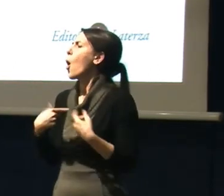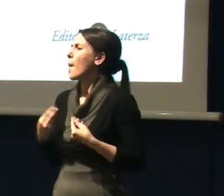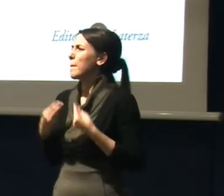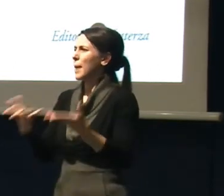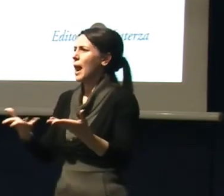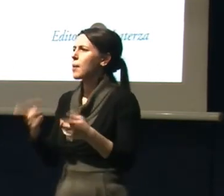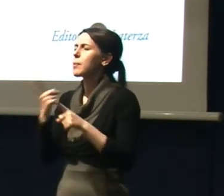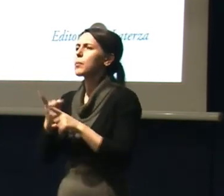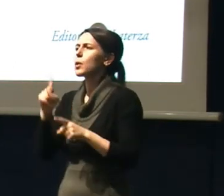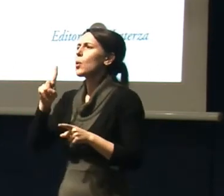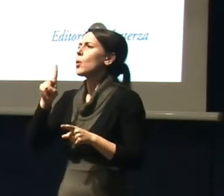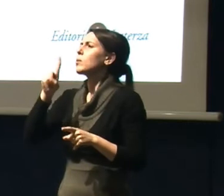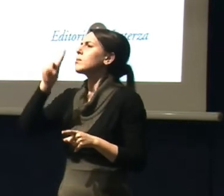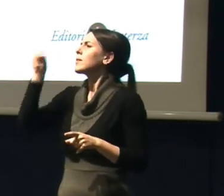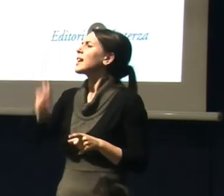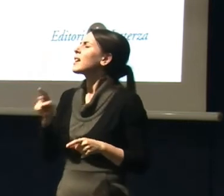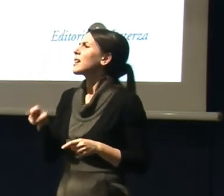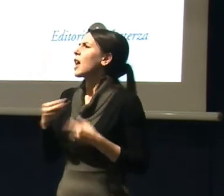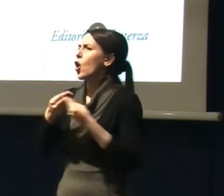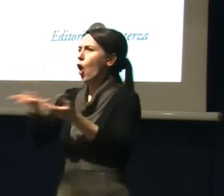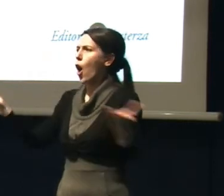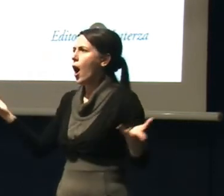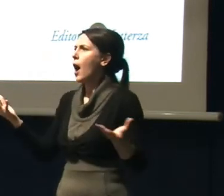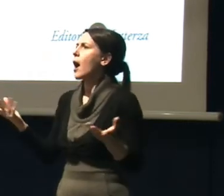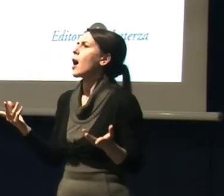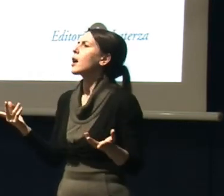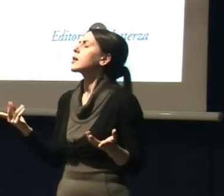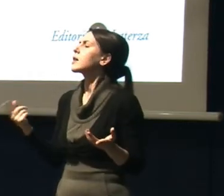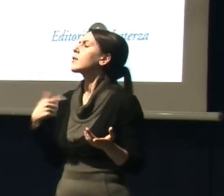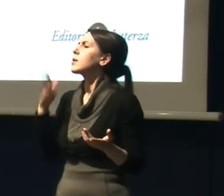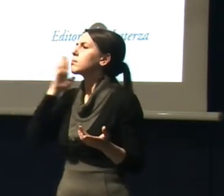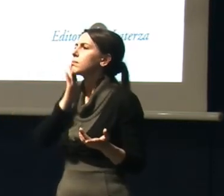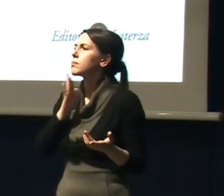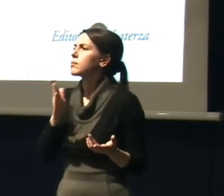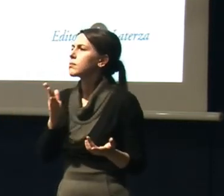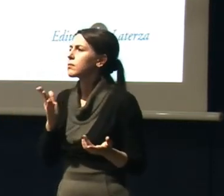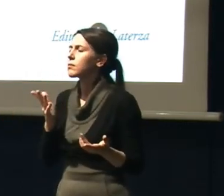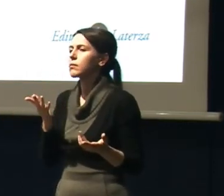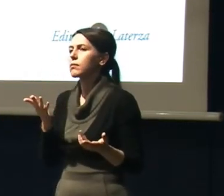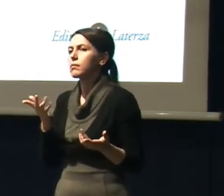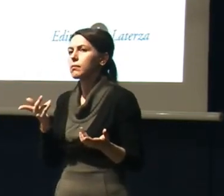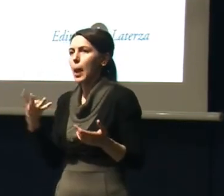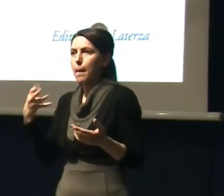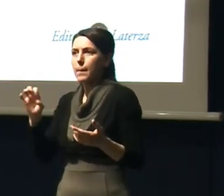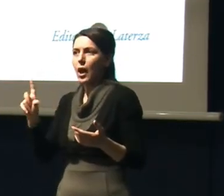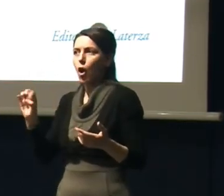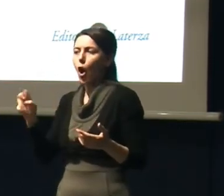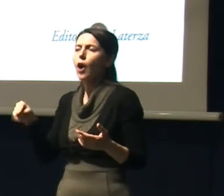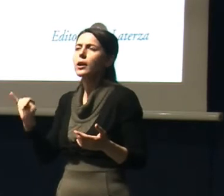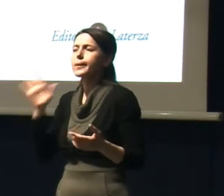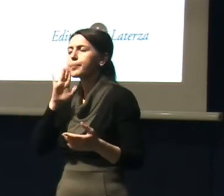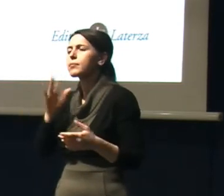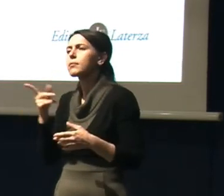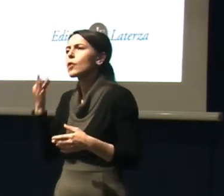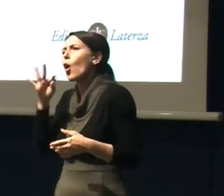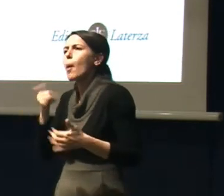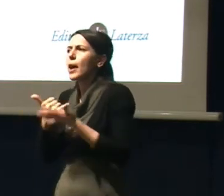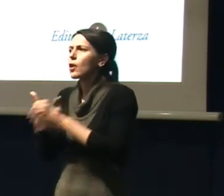interrogativi con cui vi lascio e chiedo a vittorio meloni di e trarre le fila e di fare il suo commento finale